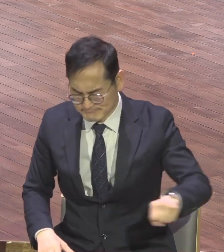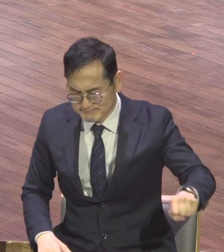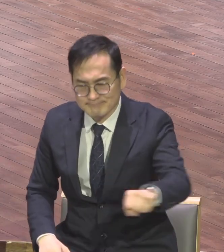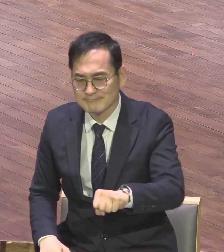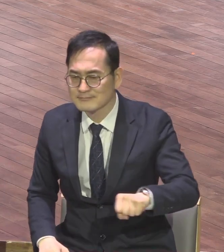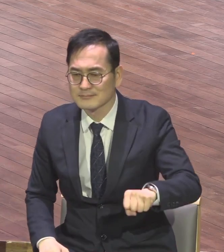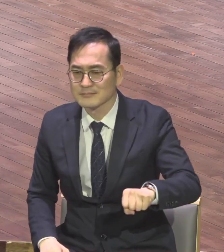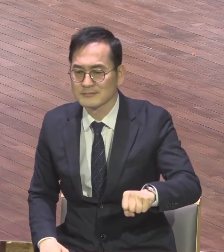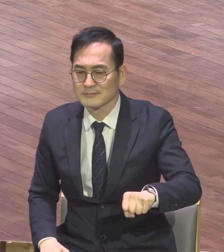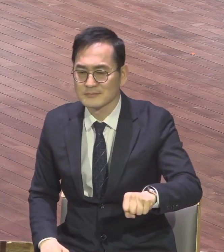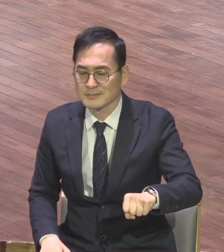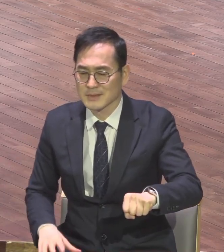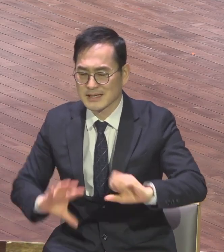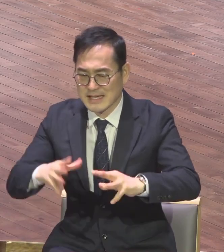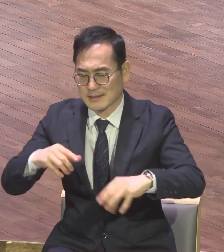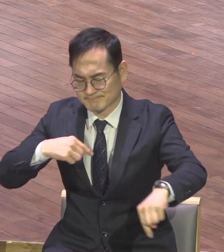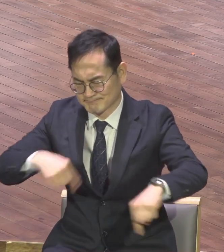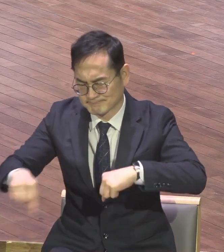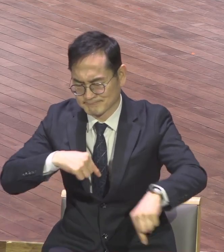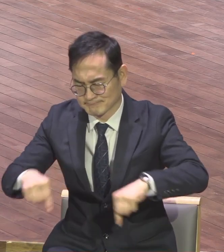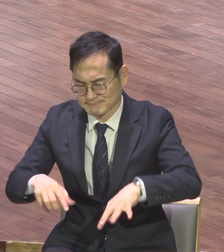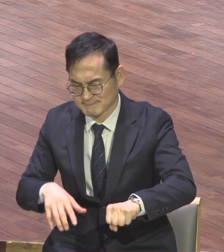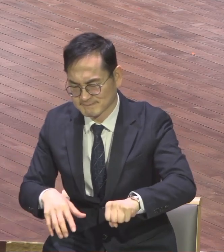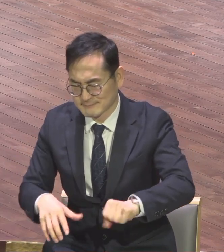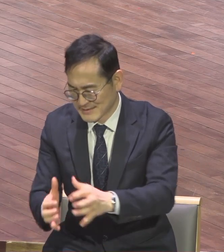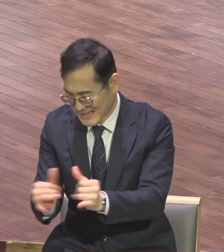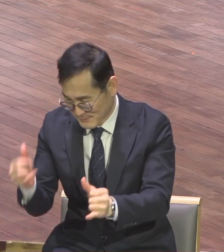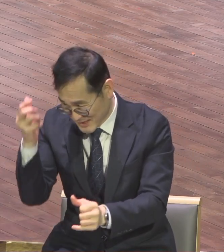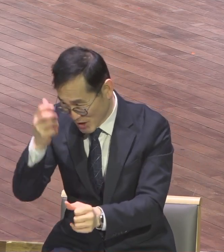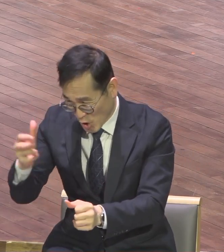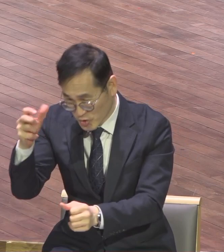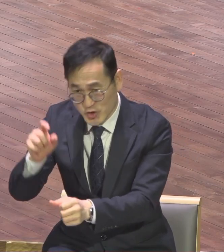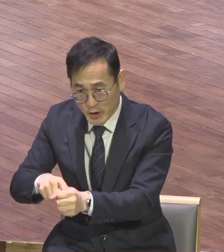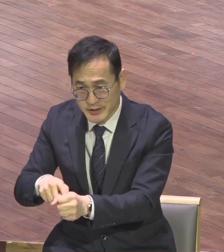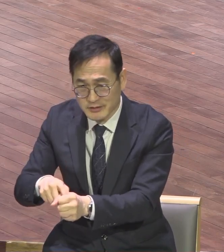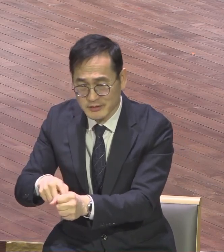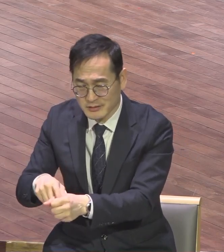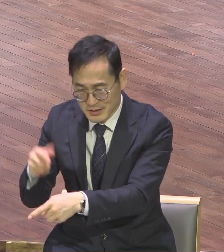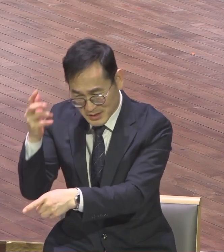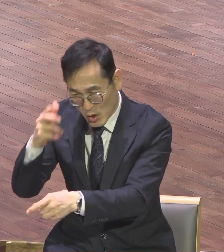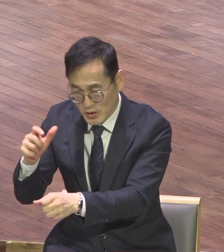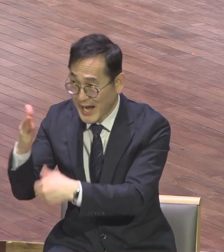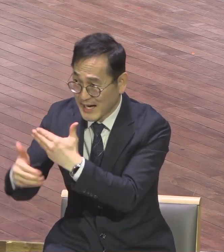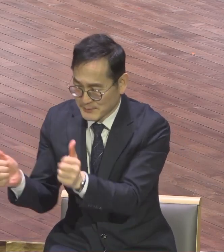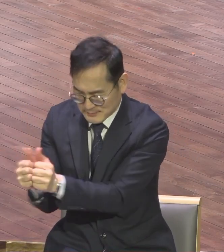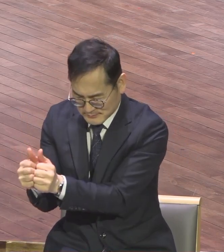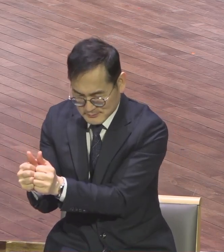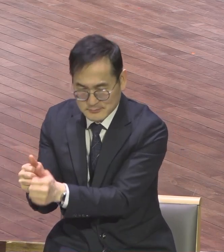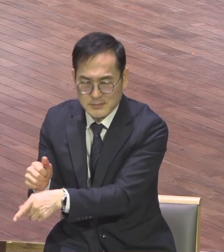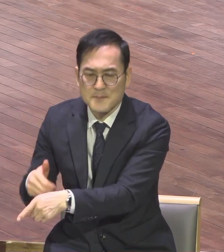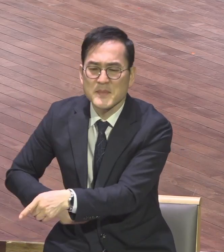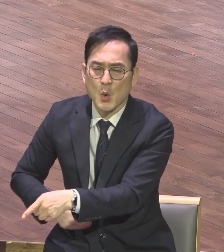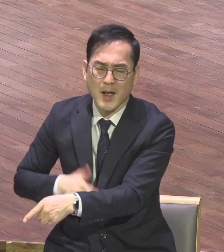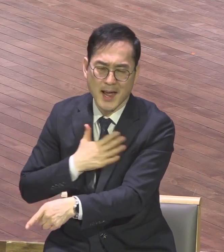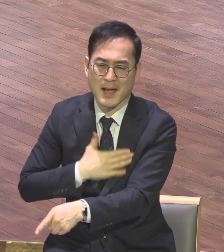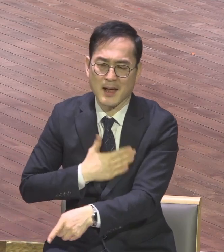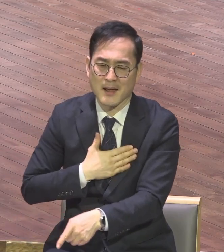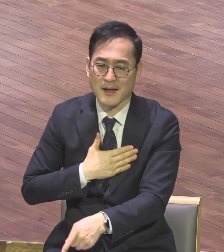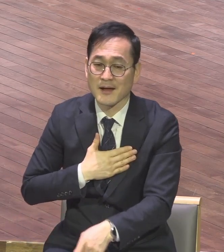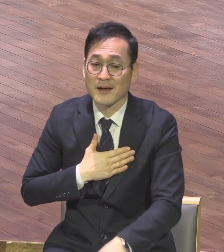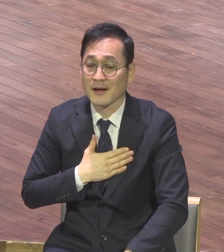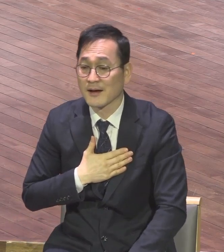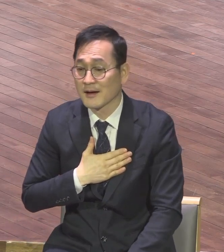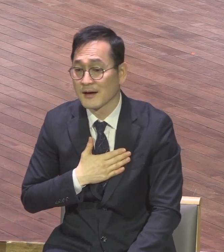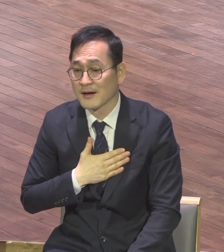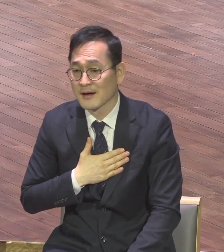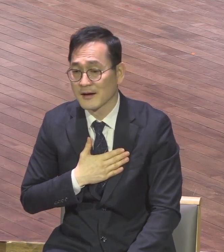세상의 풍조와 흐름을 주관하면서 사람은 영적 존재임을, 하나님과 함께해야 되는 임마누엘적 존재임을, 그 안에서